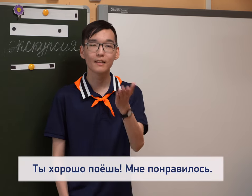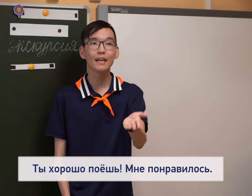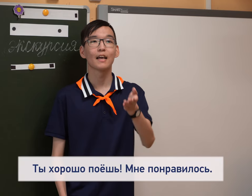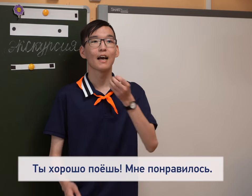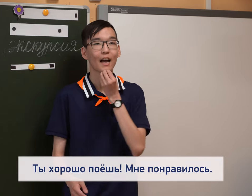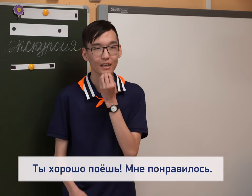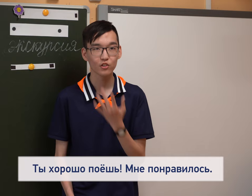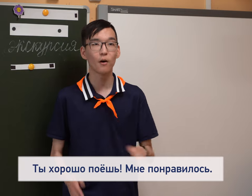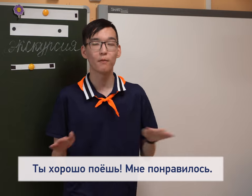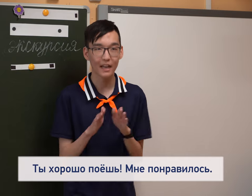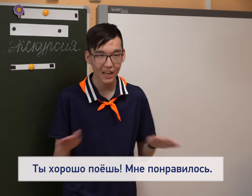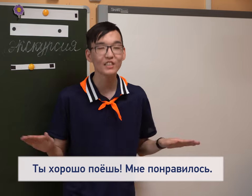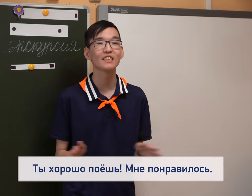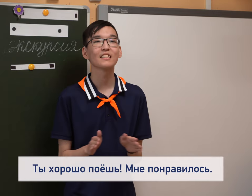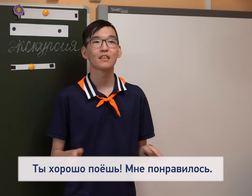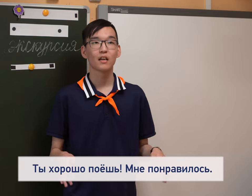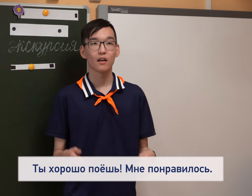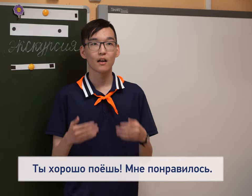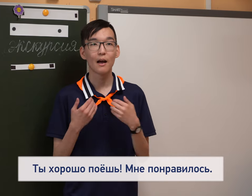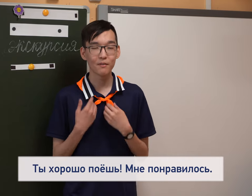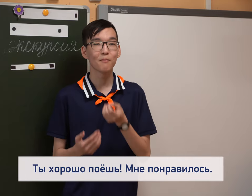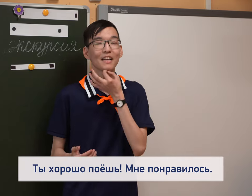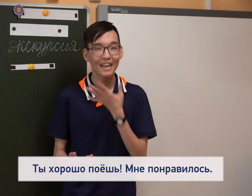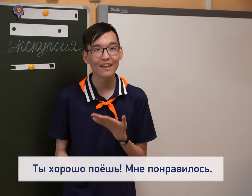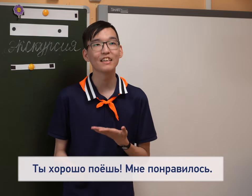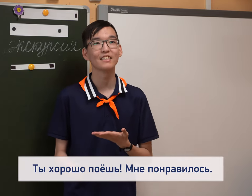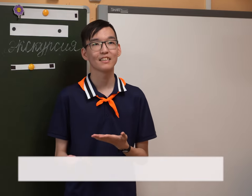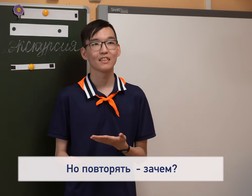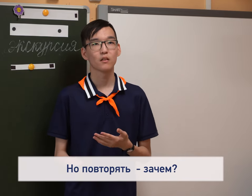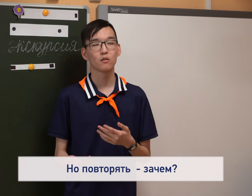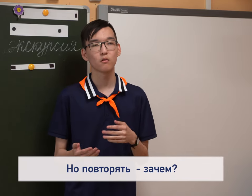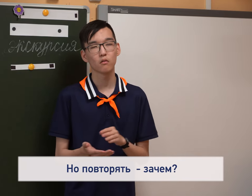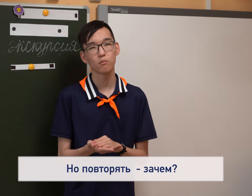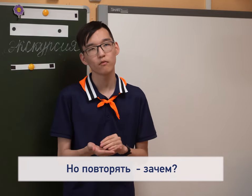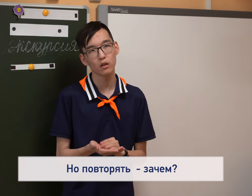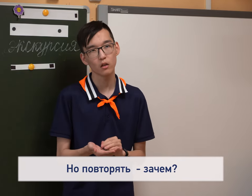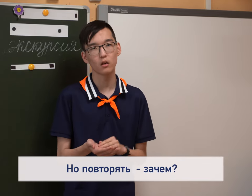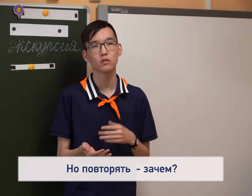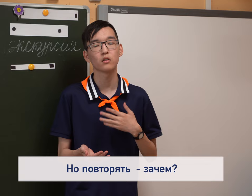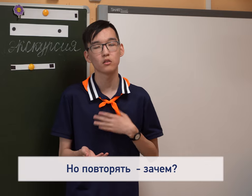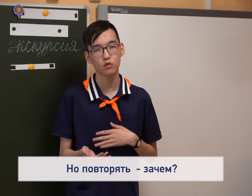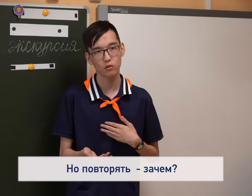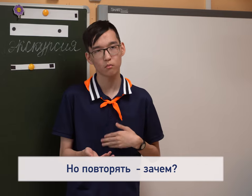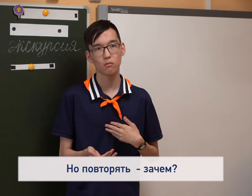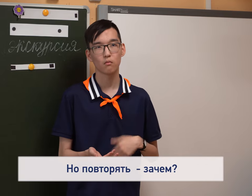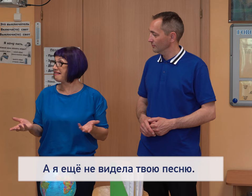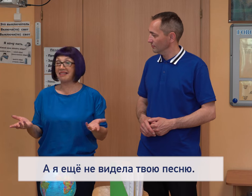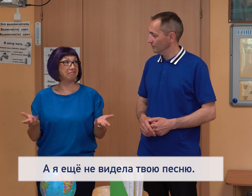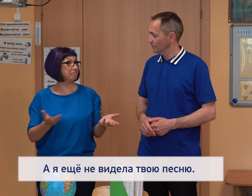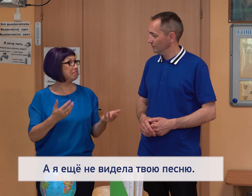Ты хорошо поешь. Мне понравилось. Но повторять зачем? А